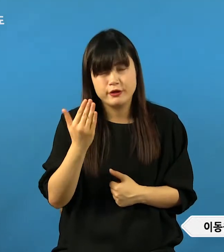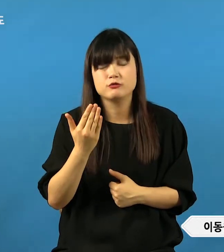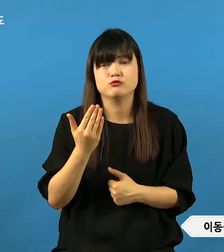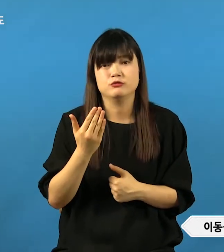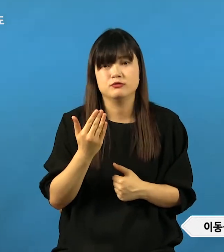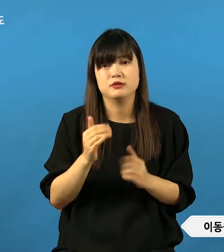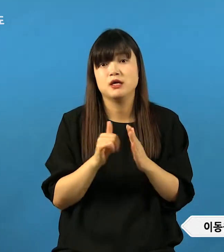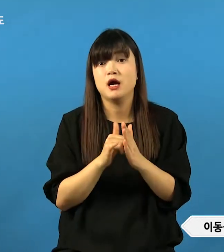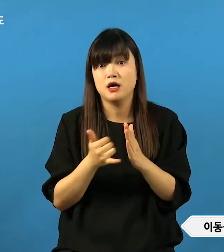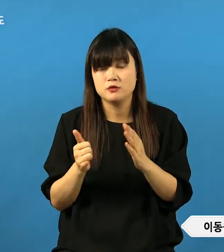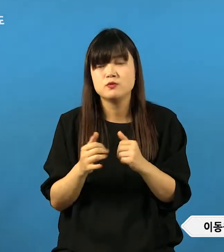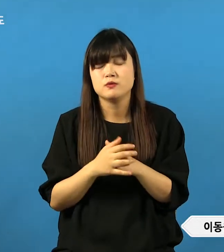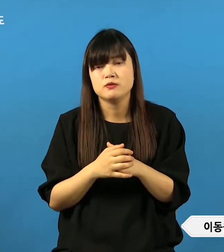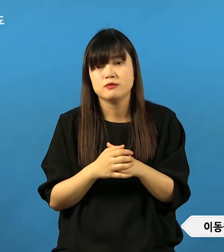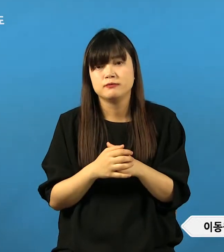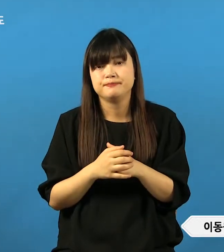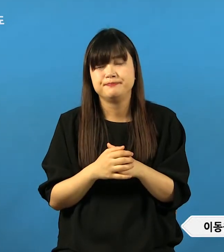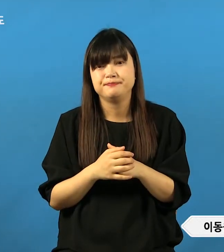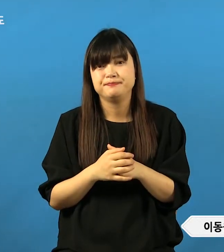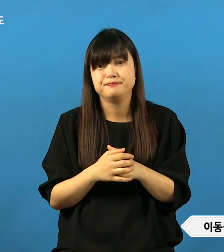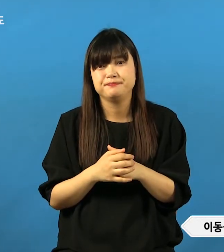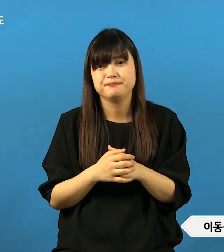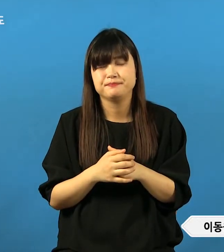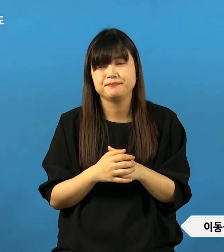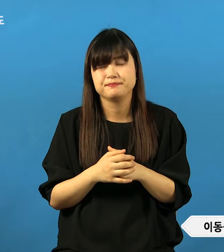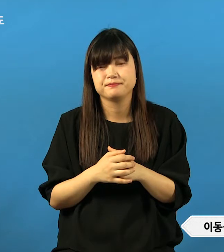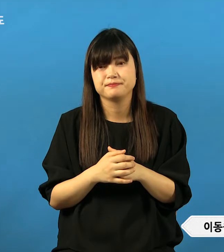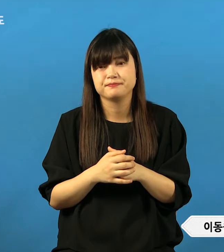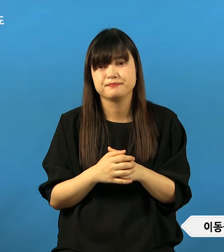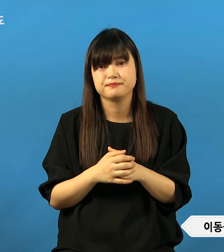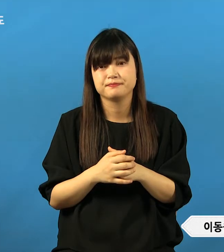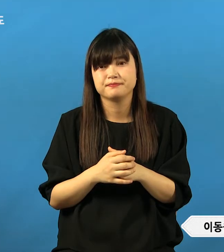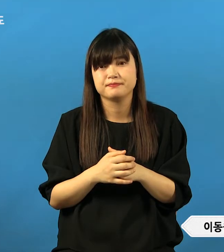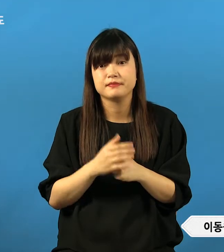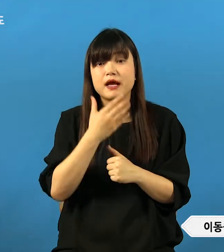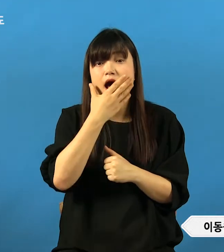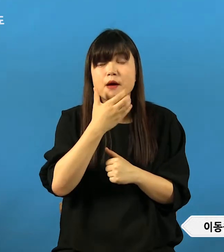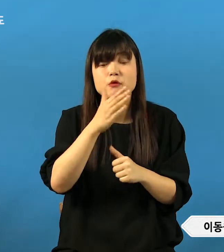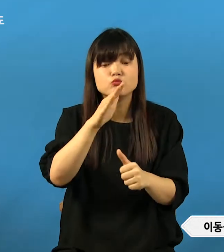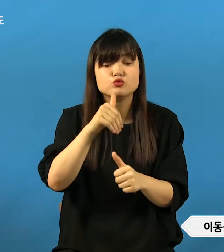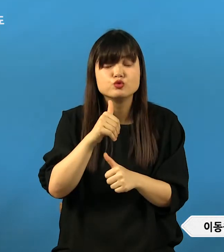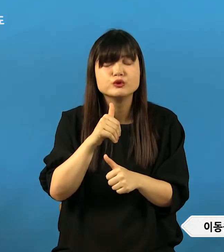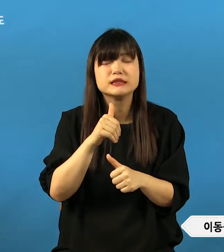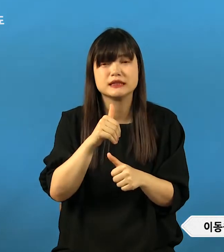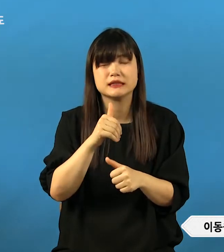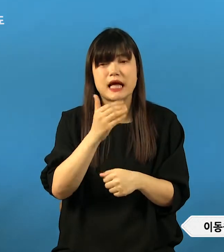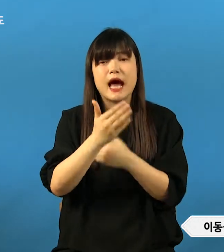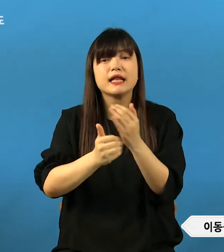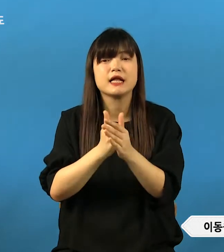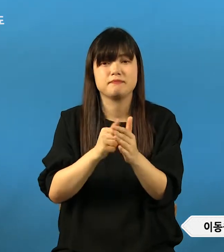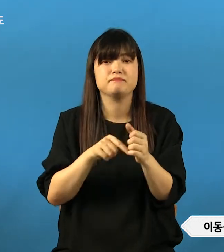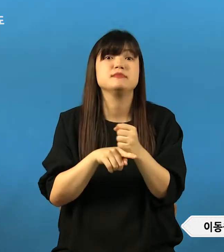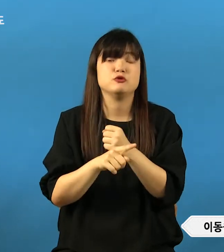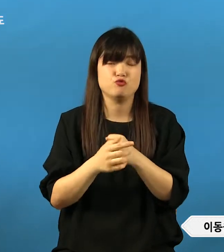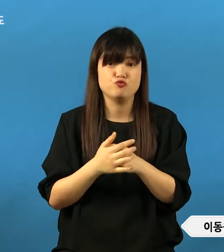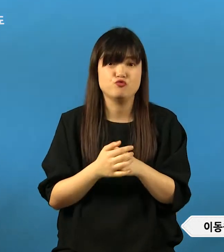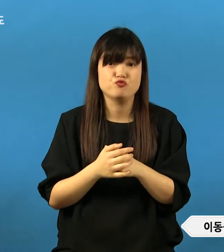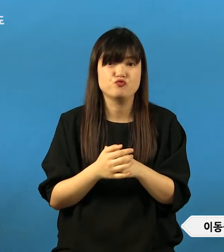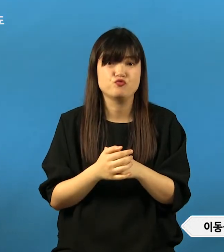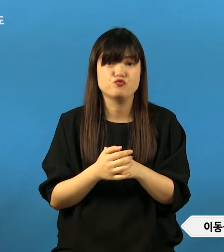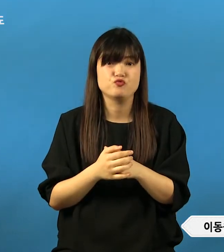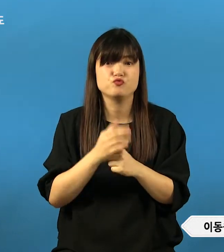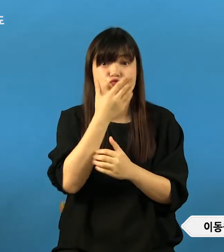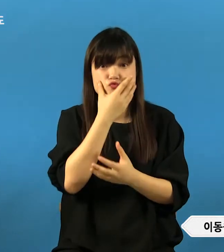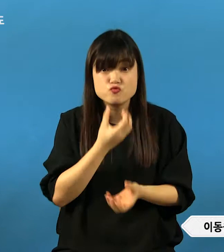되어주는 가족, 복이 되어주는 민족이 되는 것, 이것이 아브라함을 부르신 하나님의 이유예요. 쉽게